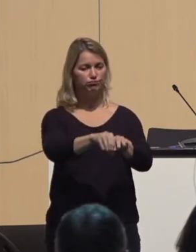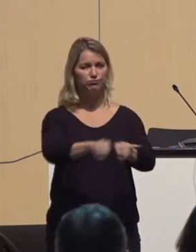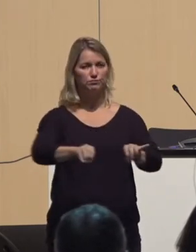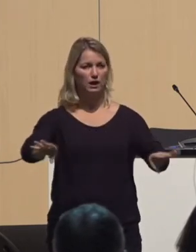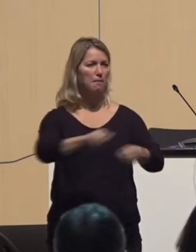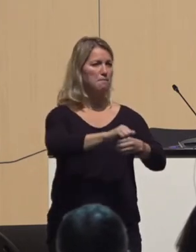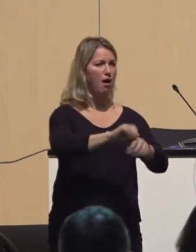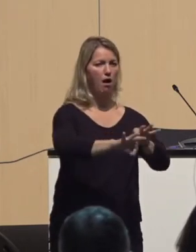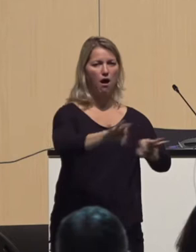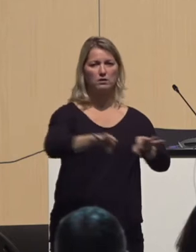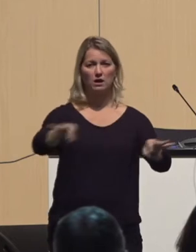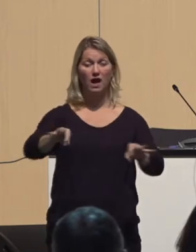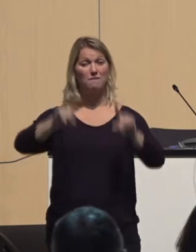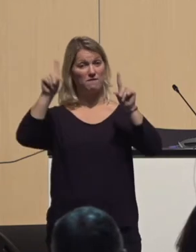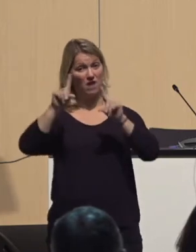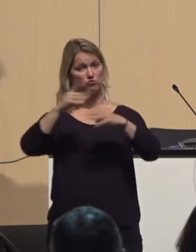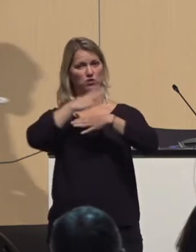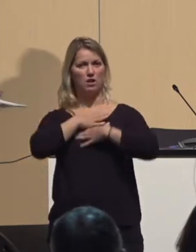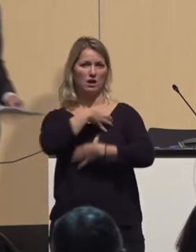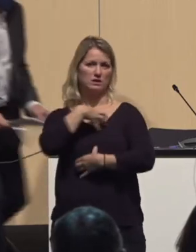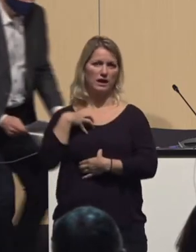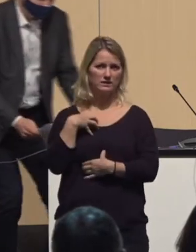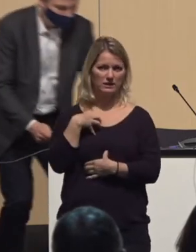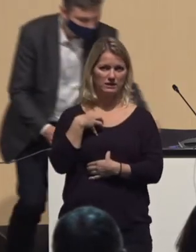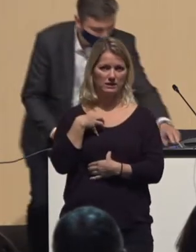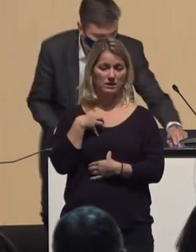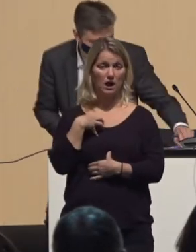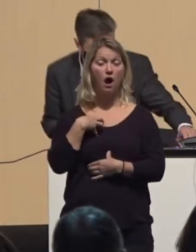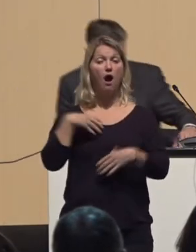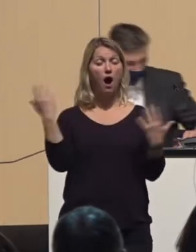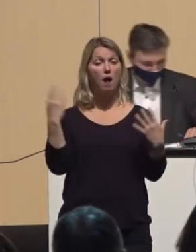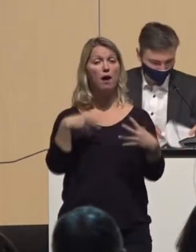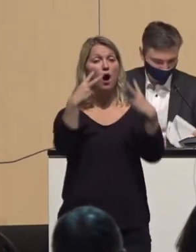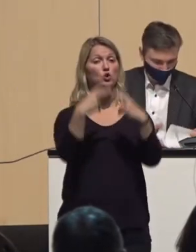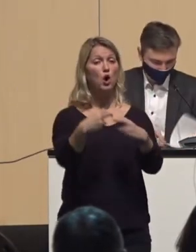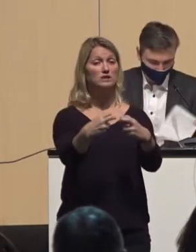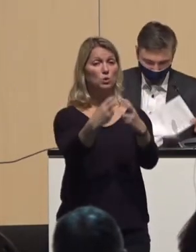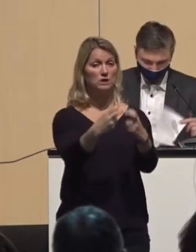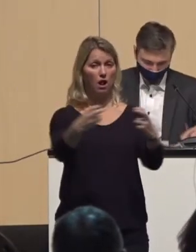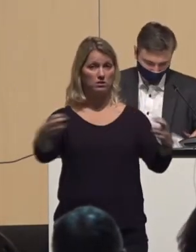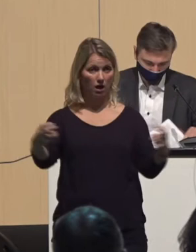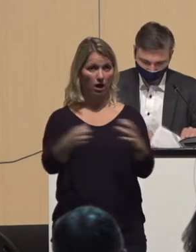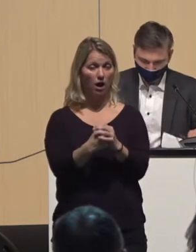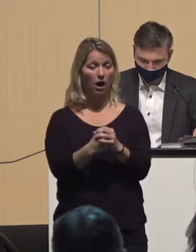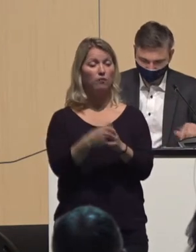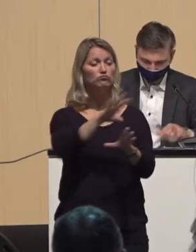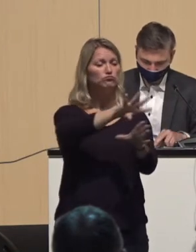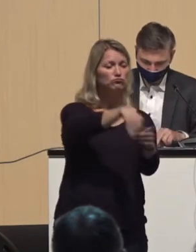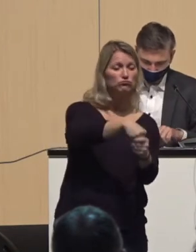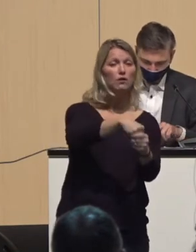durchführen. Veranstalter ist die Landeshauptstadt Dresden. Die Konzessionshalter haben sich inklusive